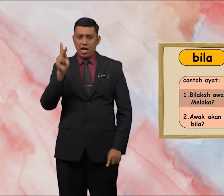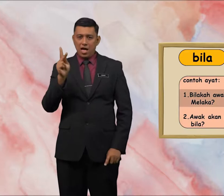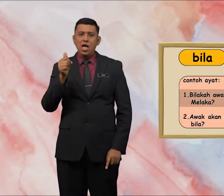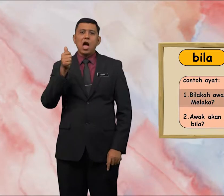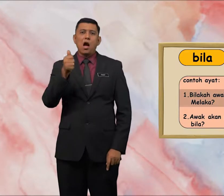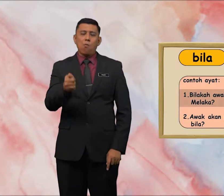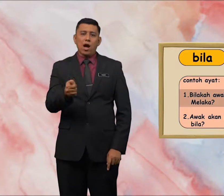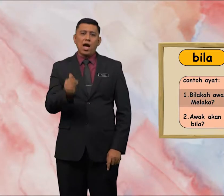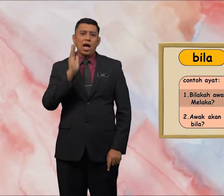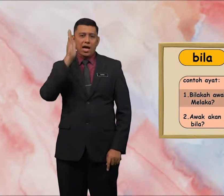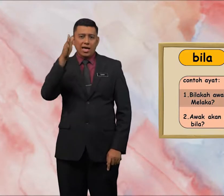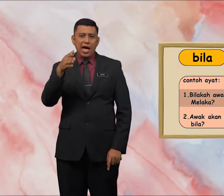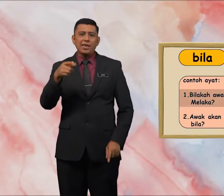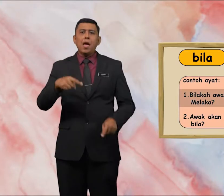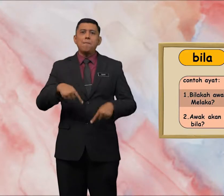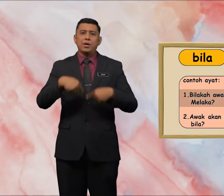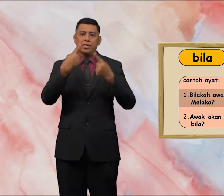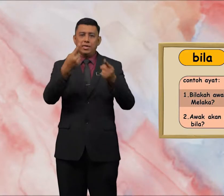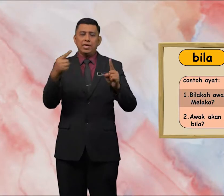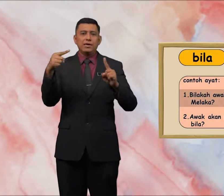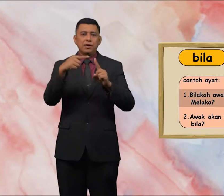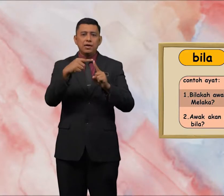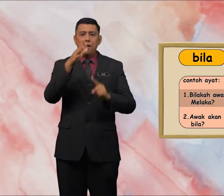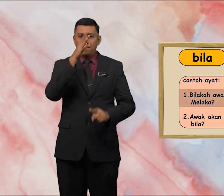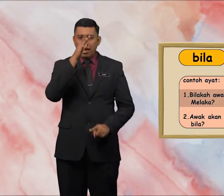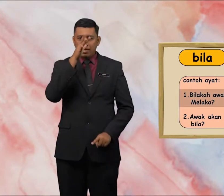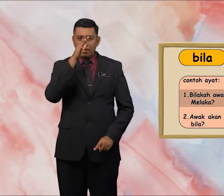Bilakah awak akan pergi ke Melaka?